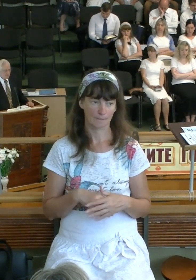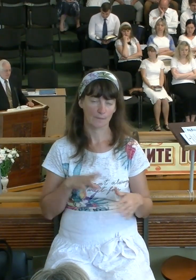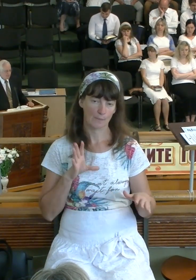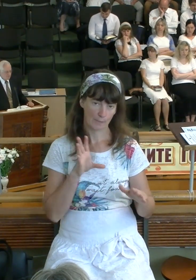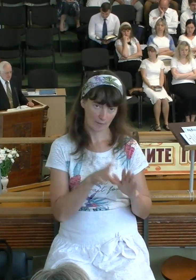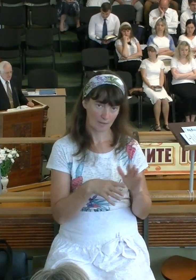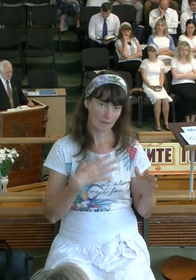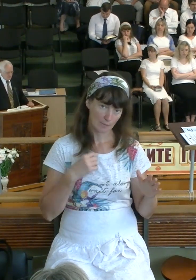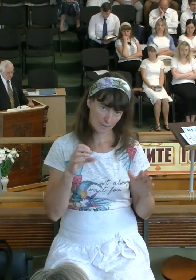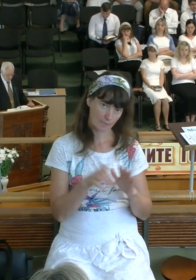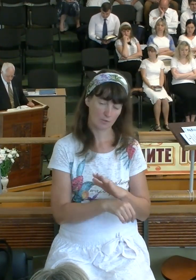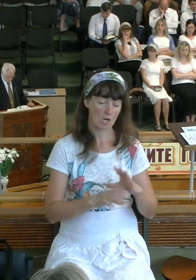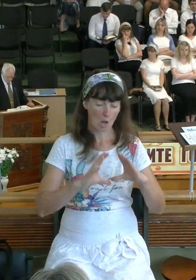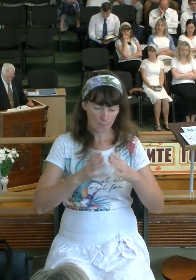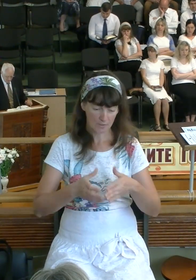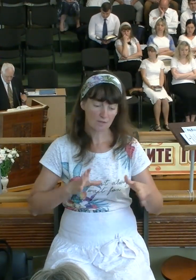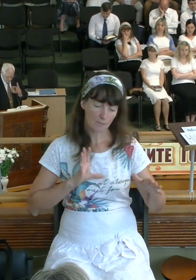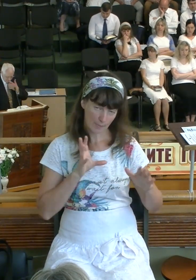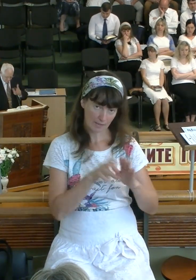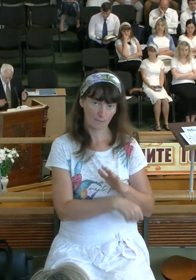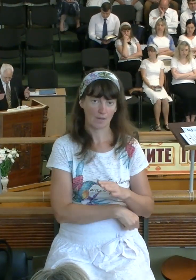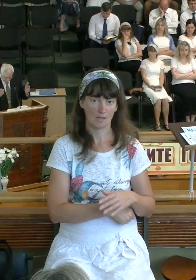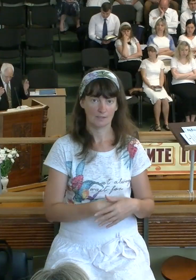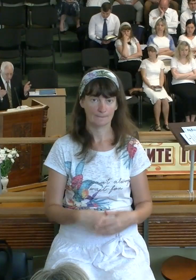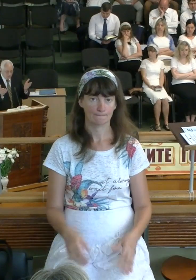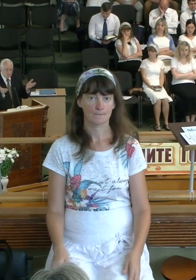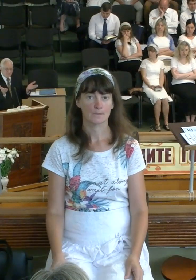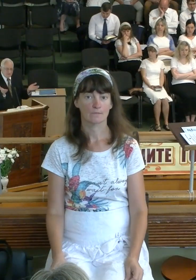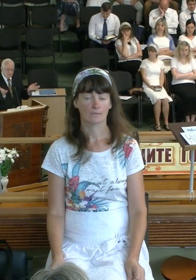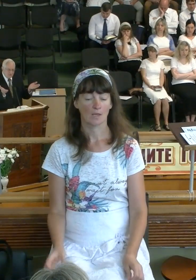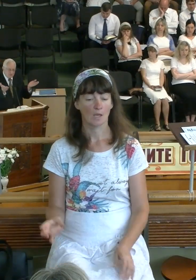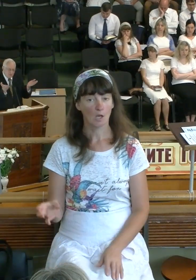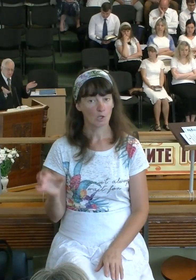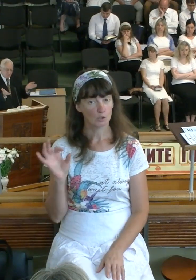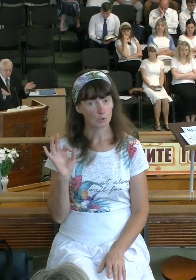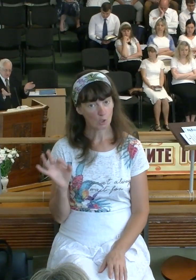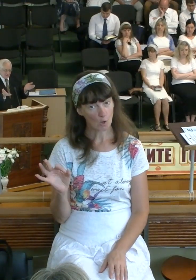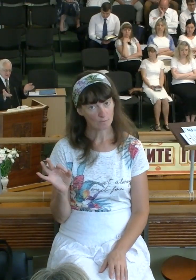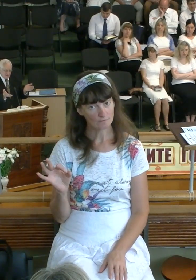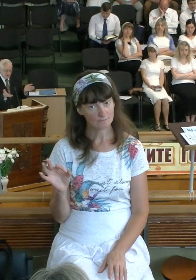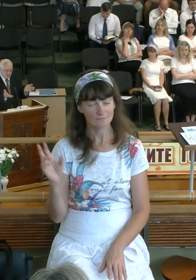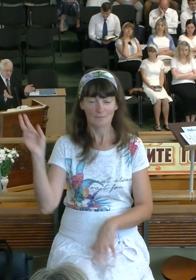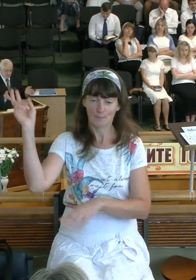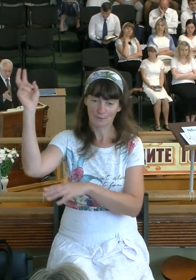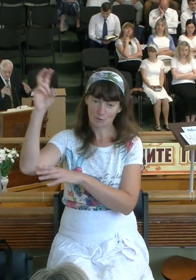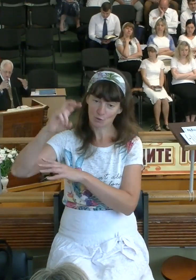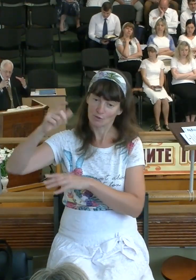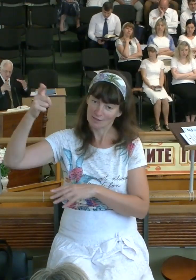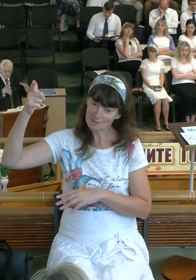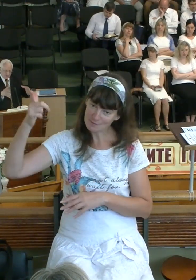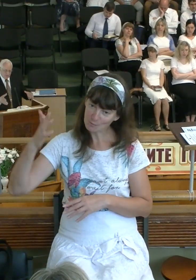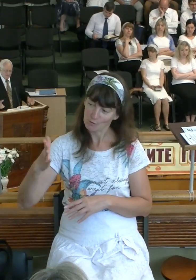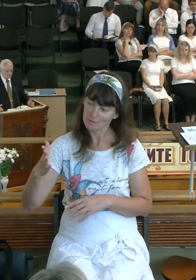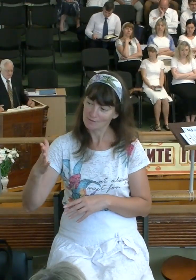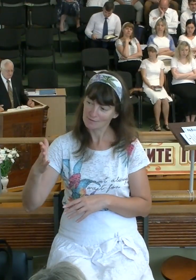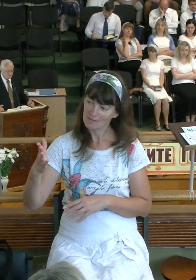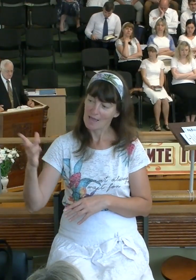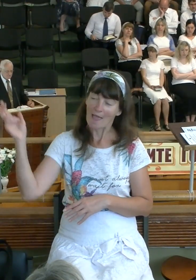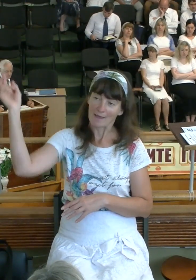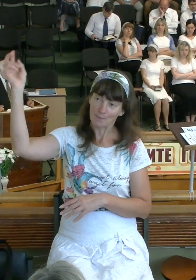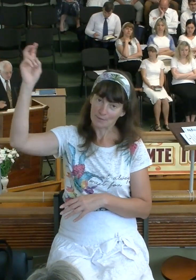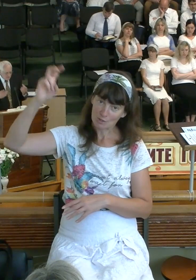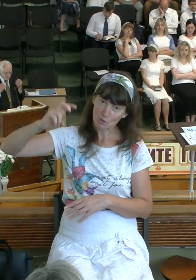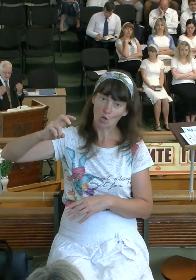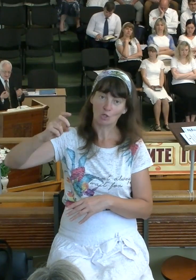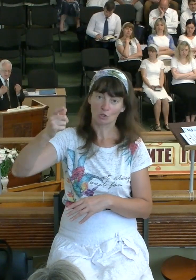погибает. Братья и сестры, но приходит, пришел Господь и пришел Дух Святой.